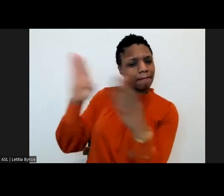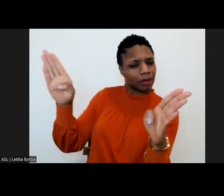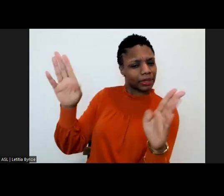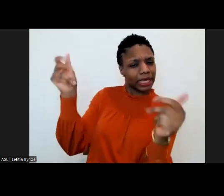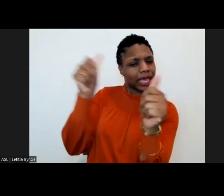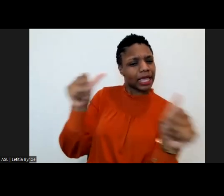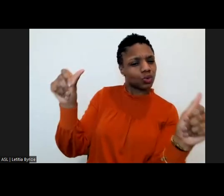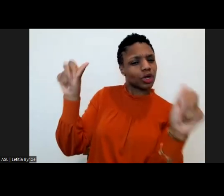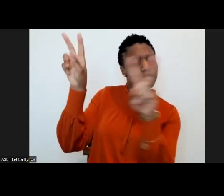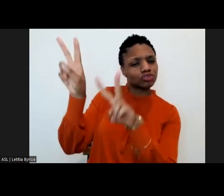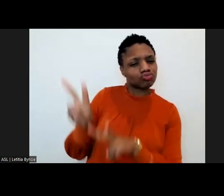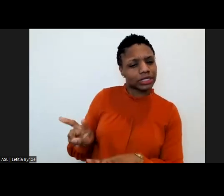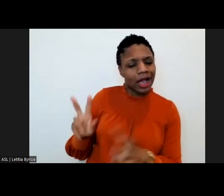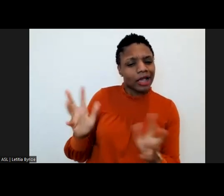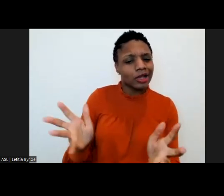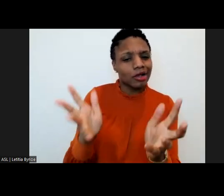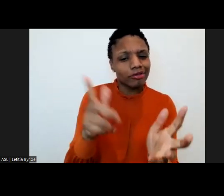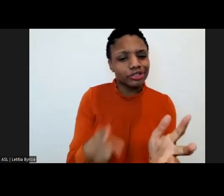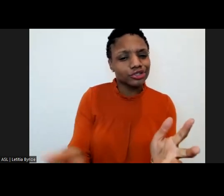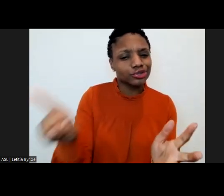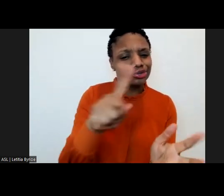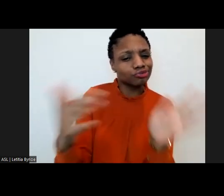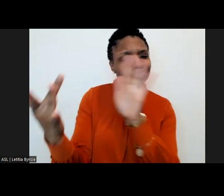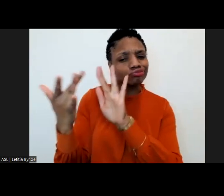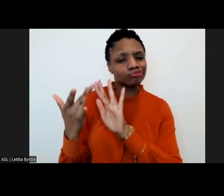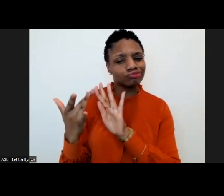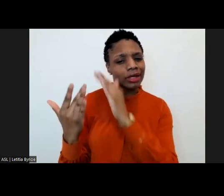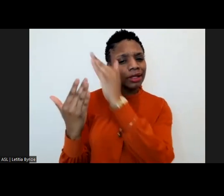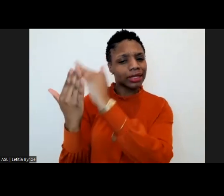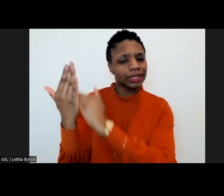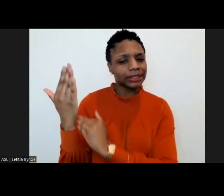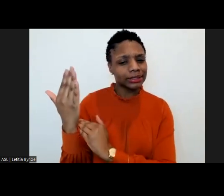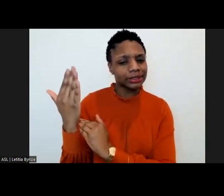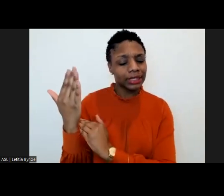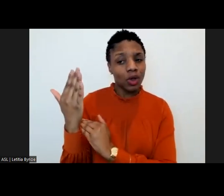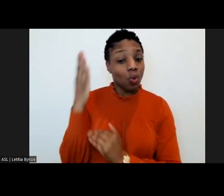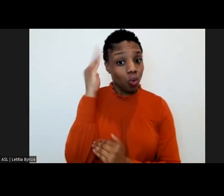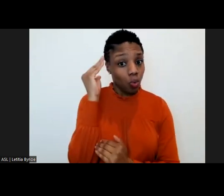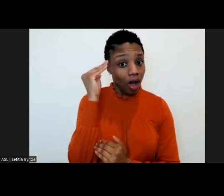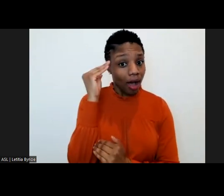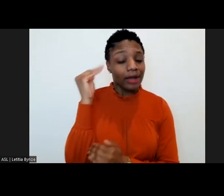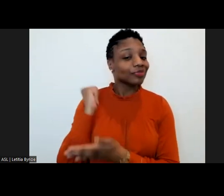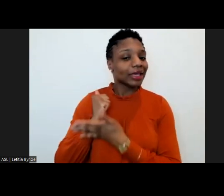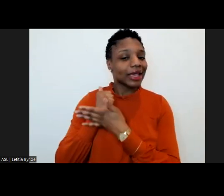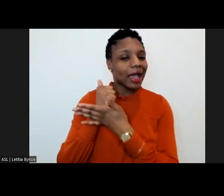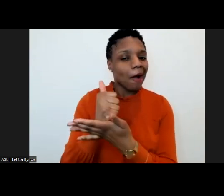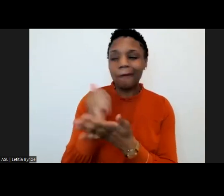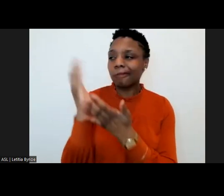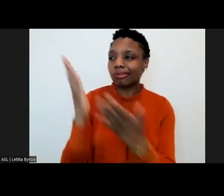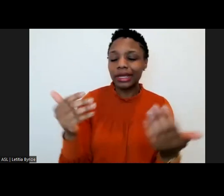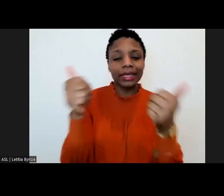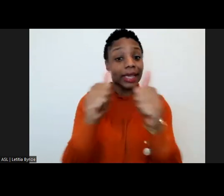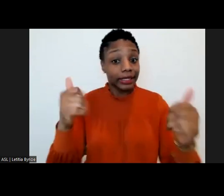eh el el número eh de nosotros el número de la